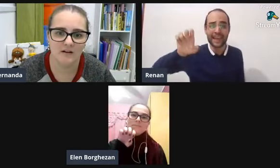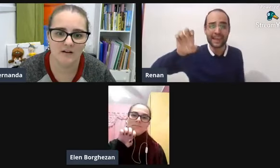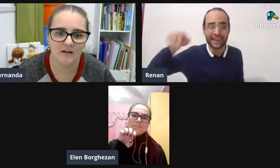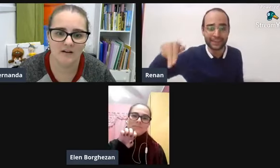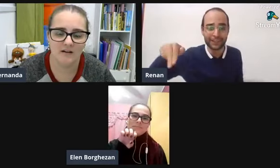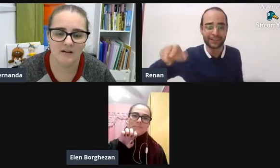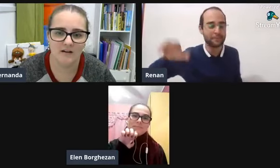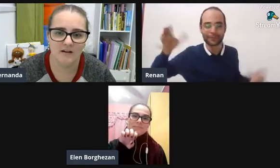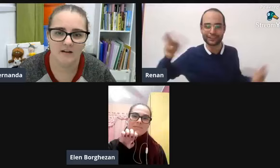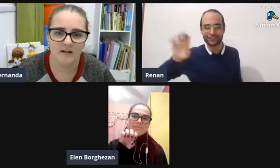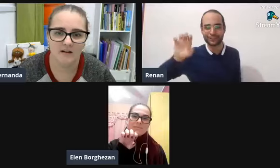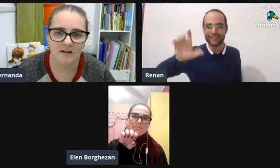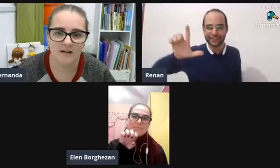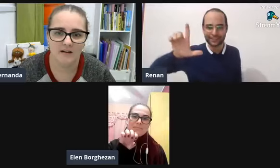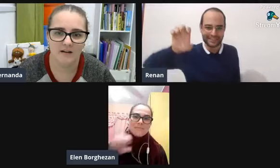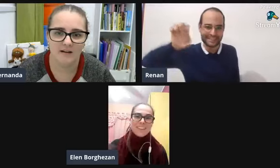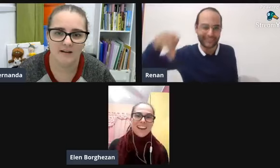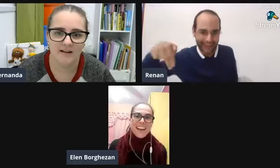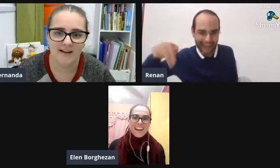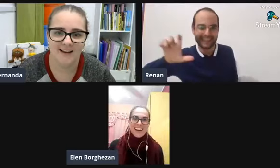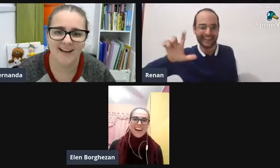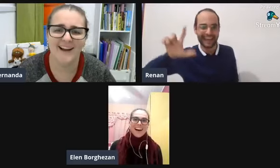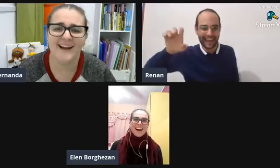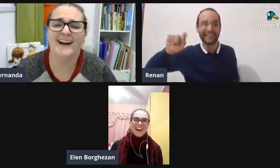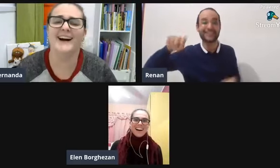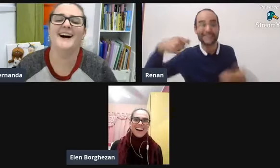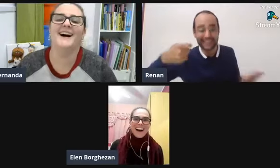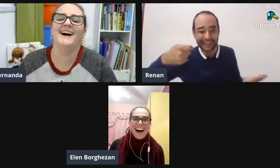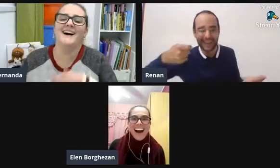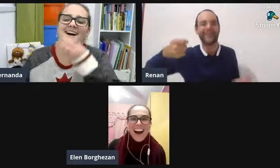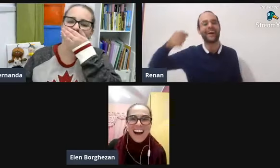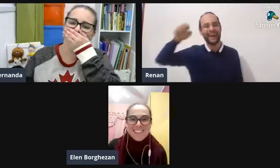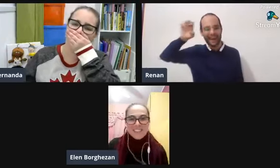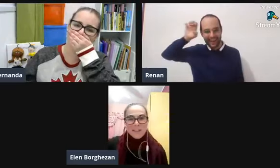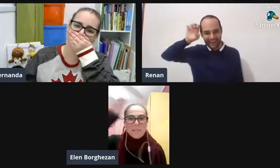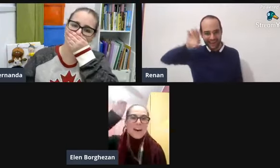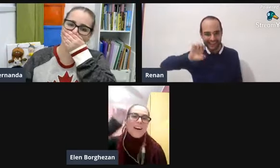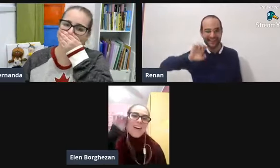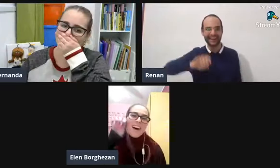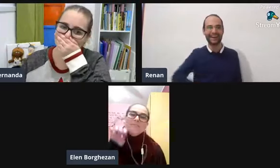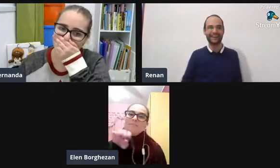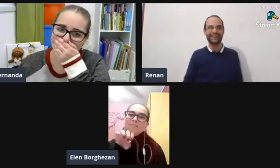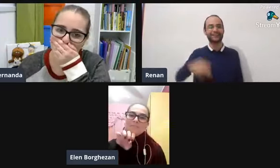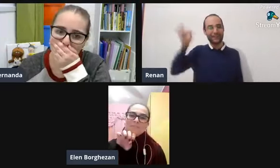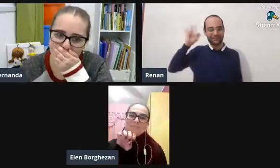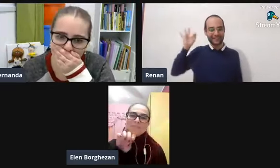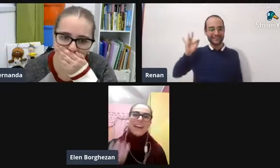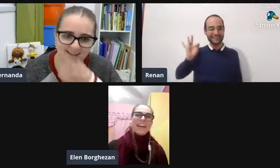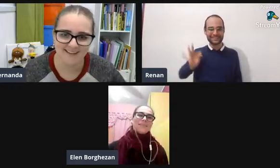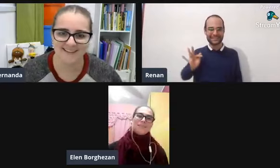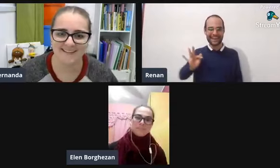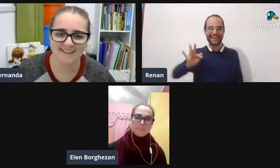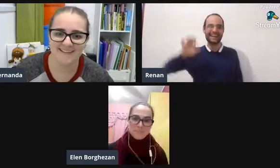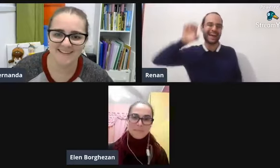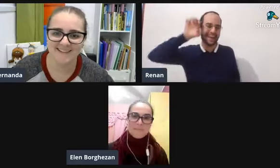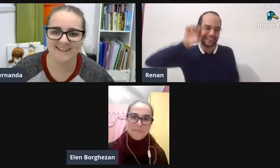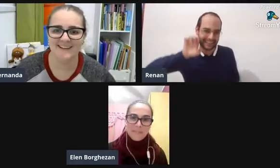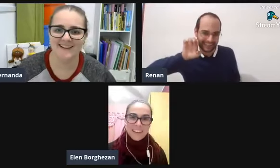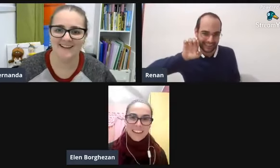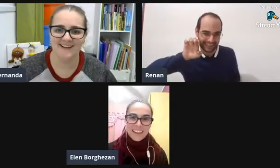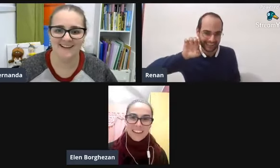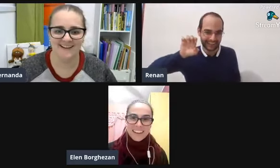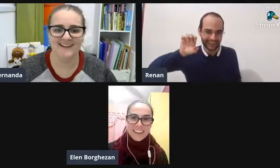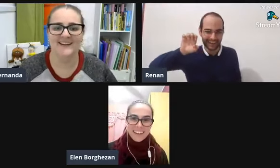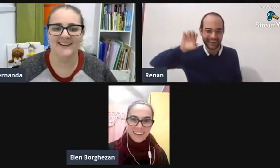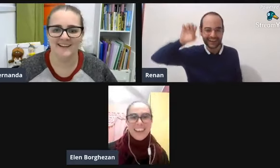erro. Eu tô fazendo Ellen aqui o tempo todo e tu não vê que eu tô fazendo Ellen, sinal. Ellen.